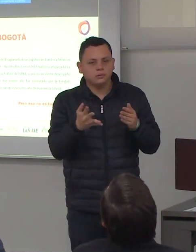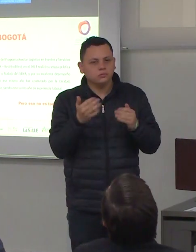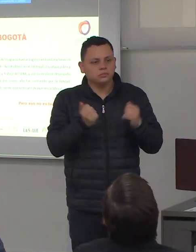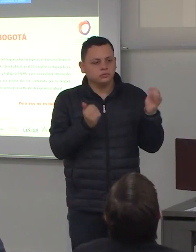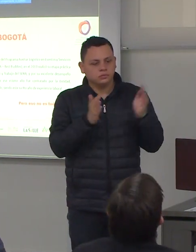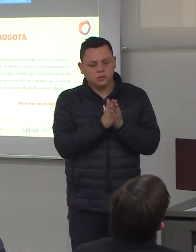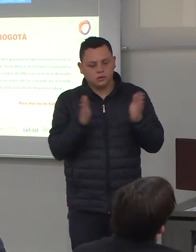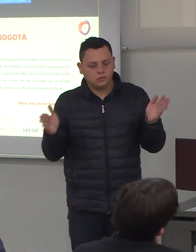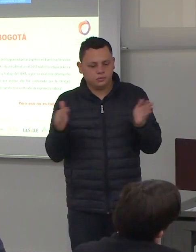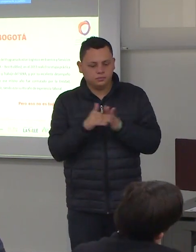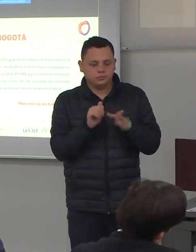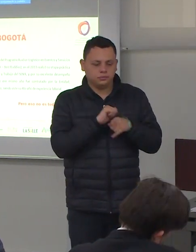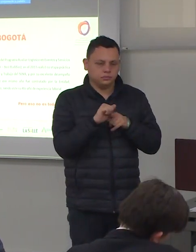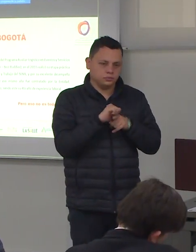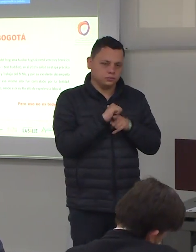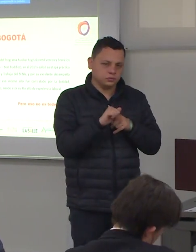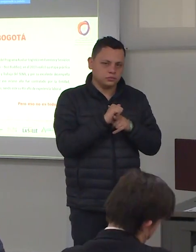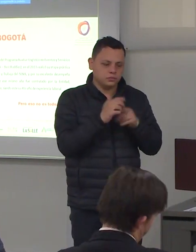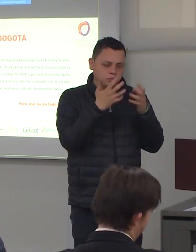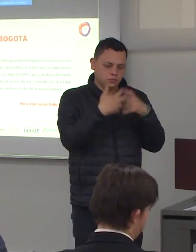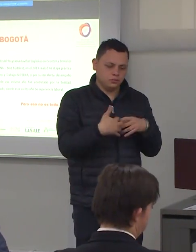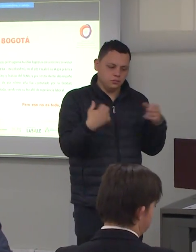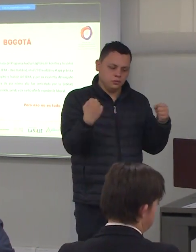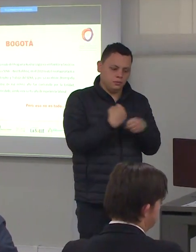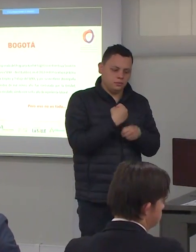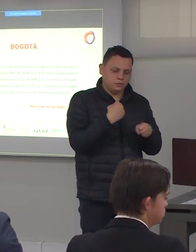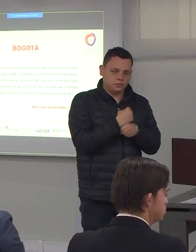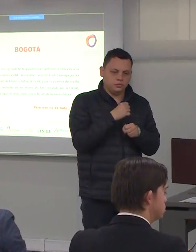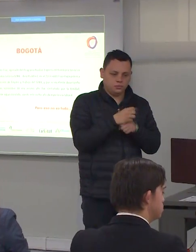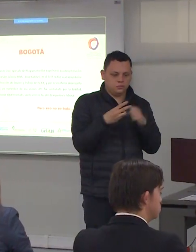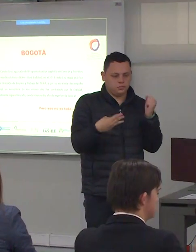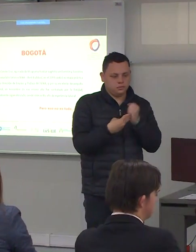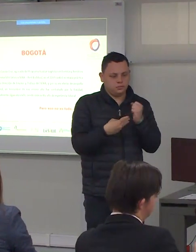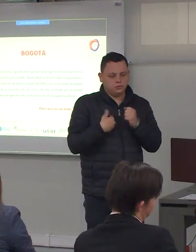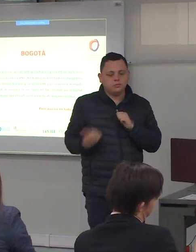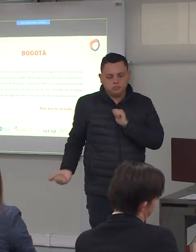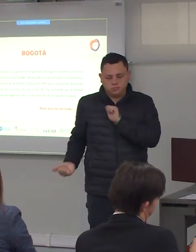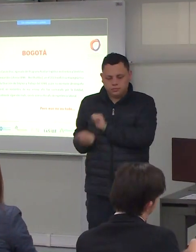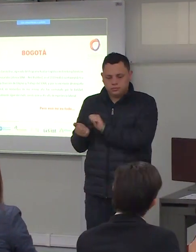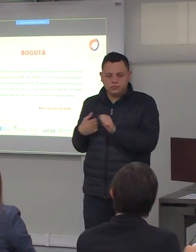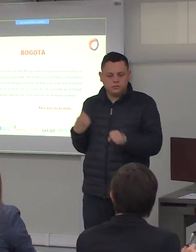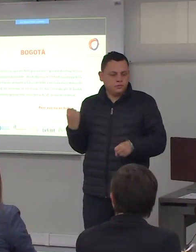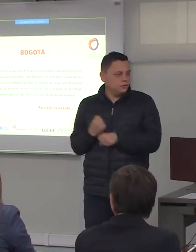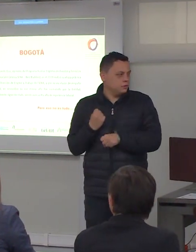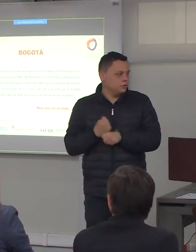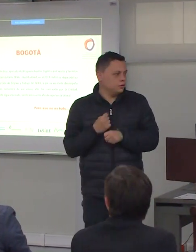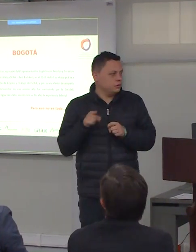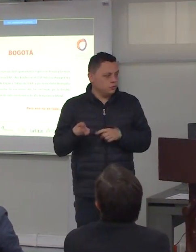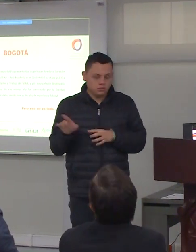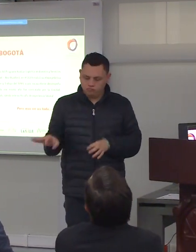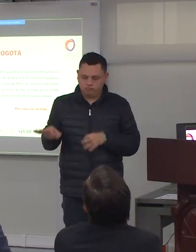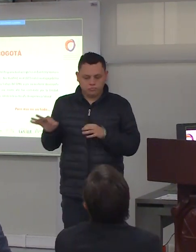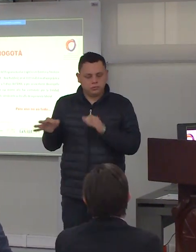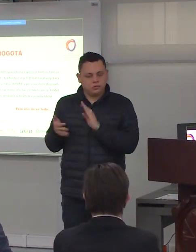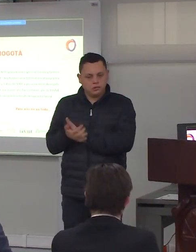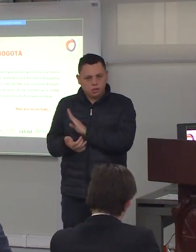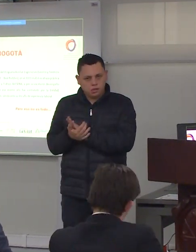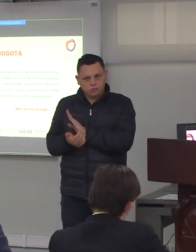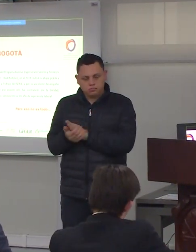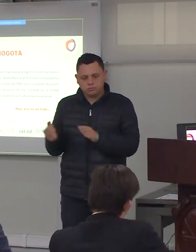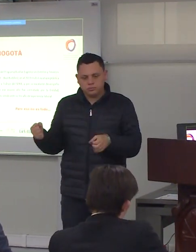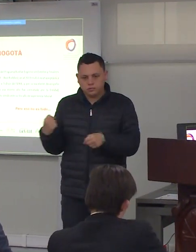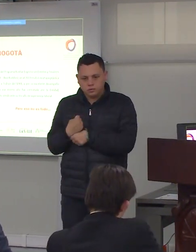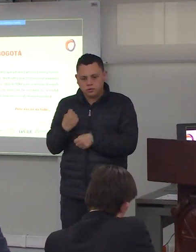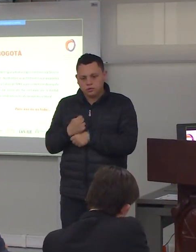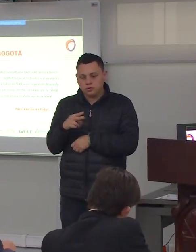práctica en la Dirección de Empleo y Trabajo del SENA, es decir, que es mi compañero de trabajo, y por su excelente desempeño laboral, en